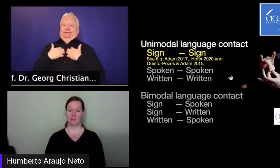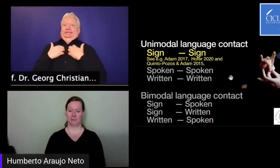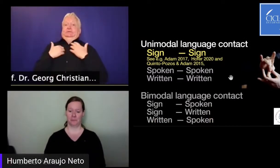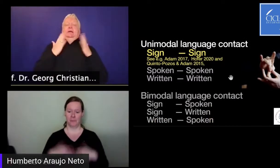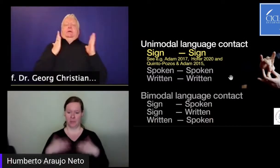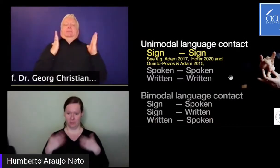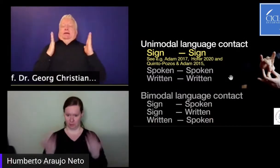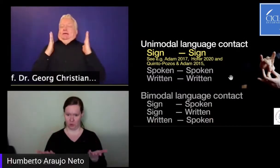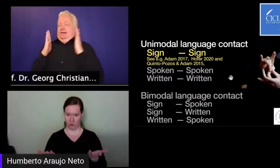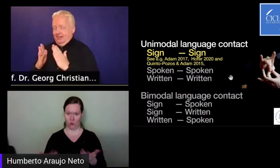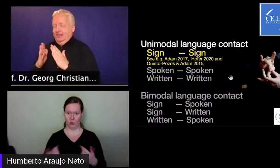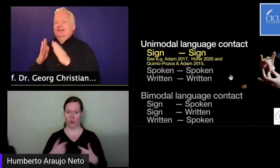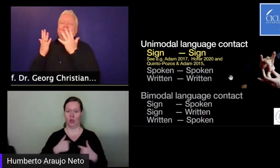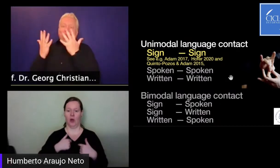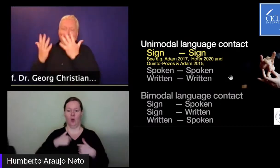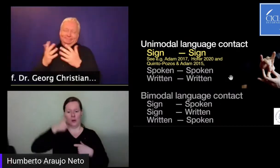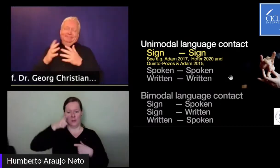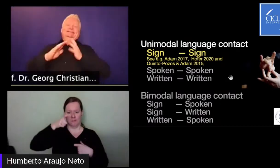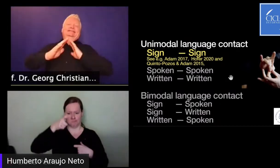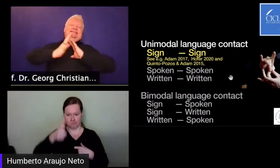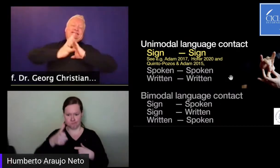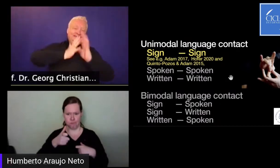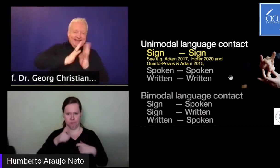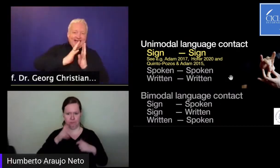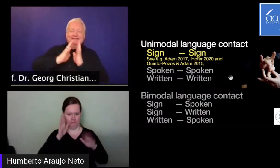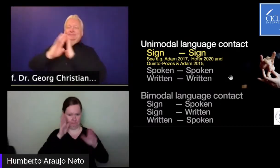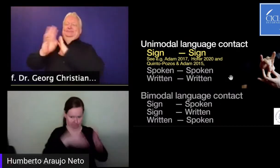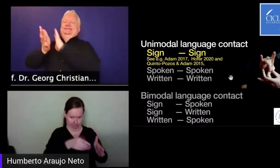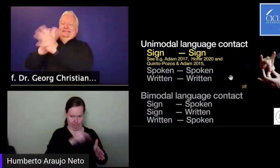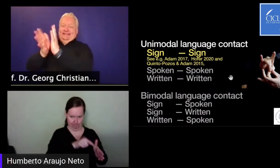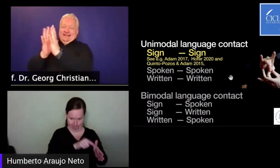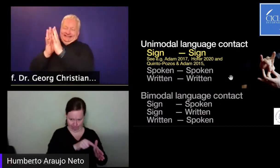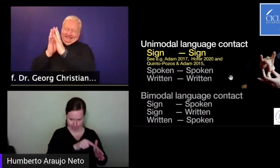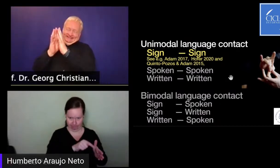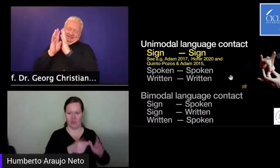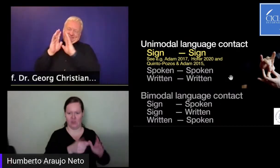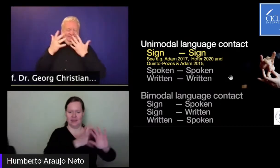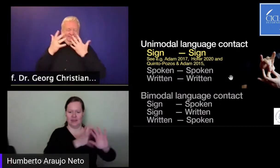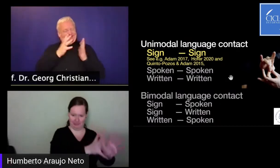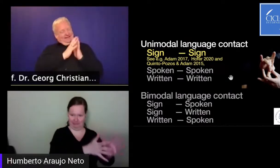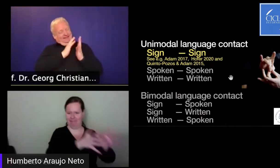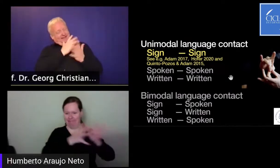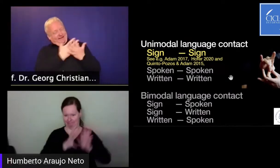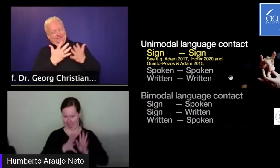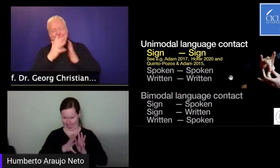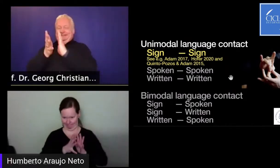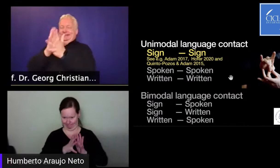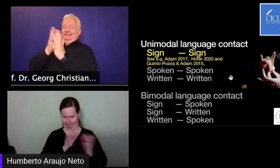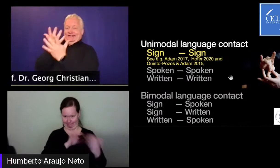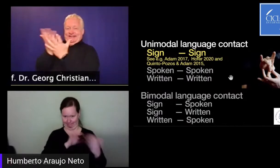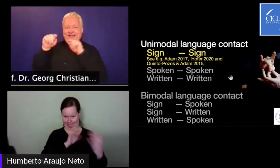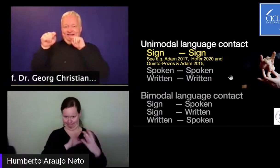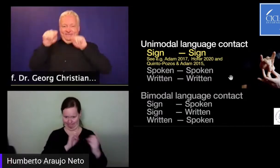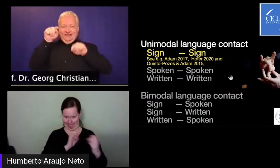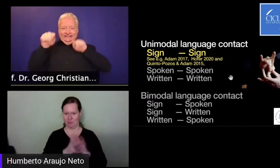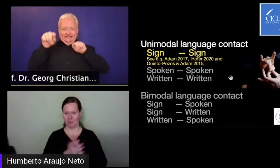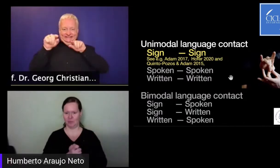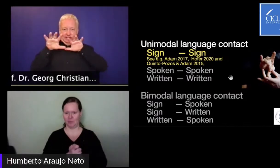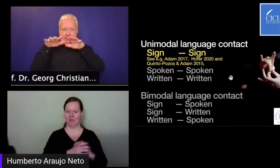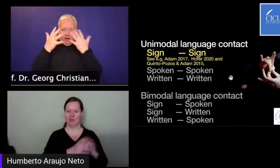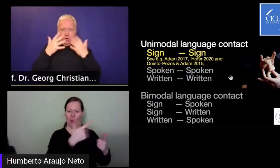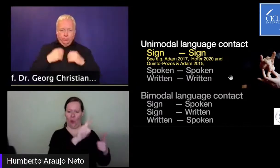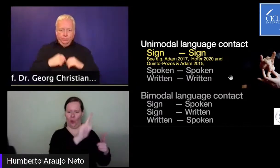Aí tá o recorte que eu pretendo fazer aqui, tá? Me concentrando especialmente no